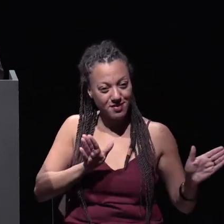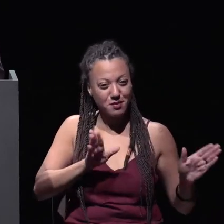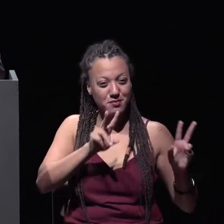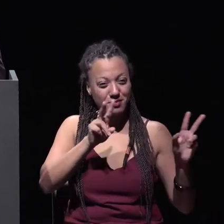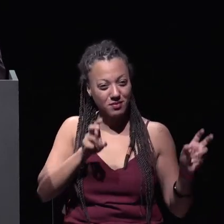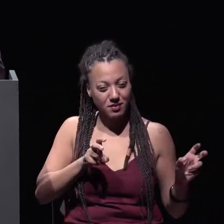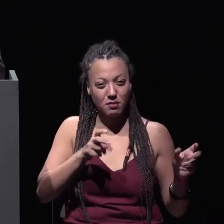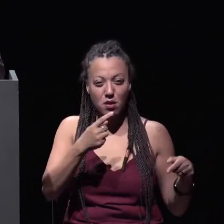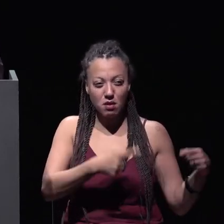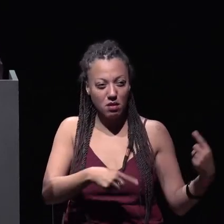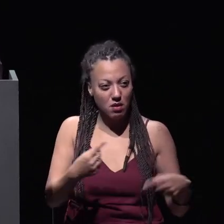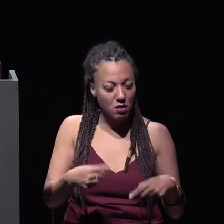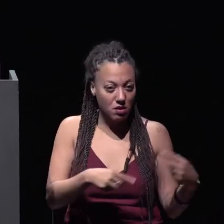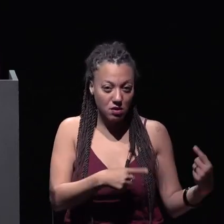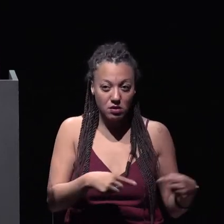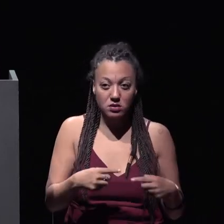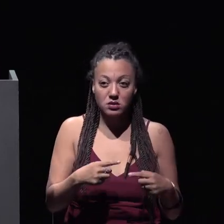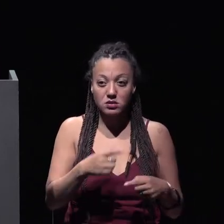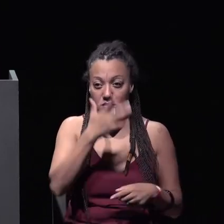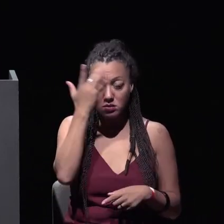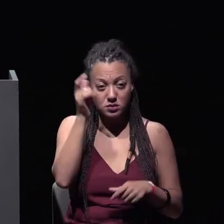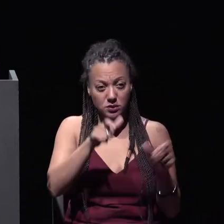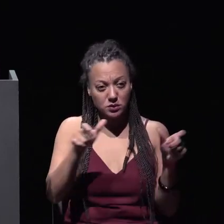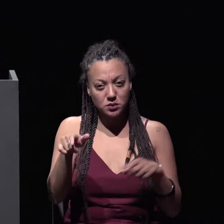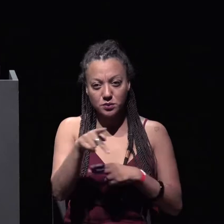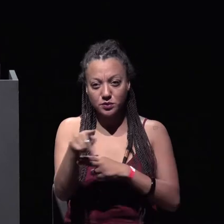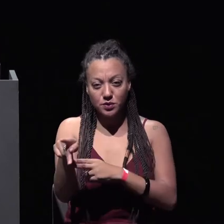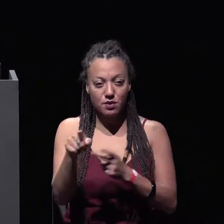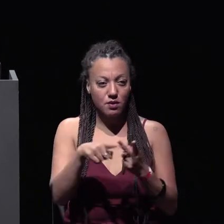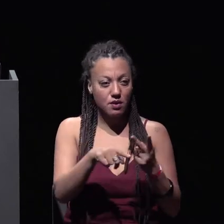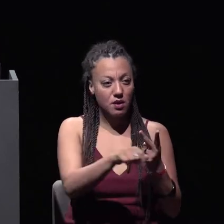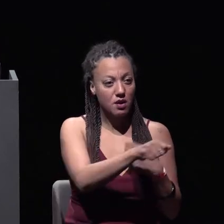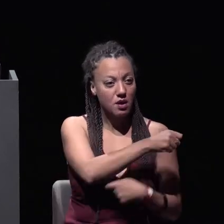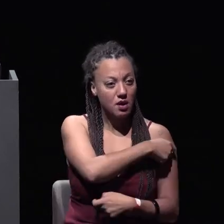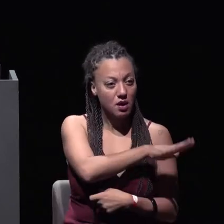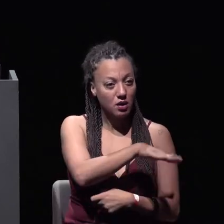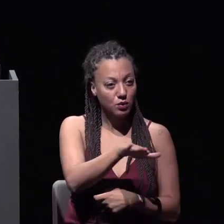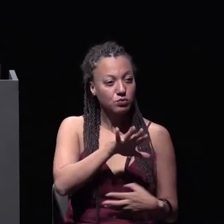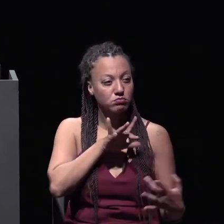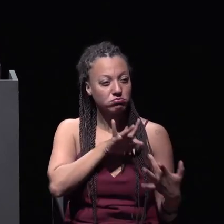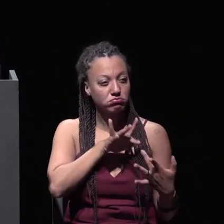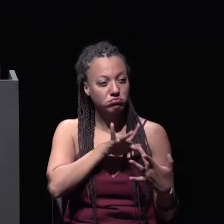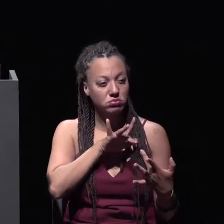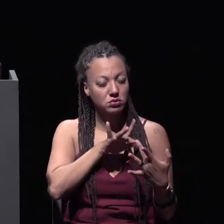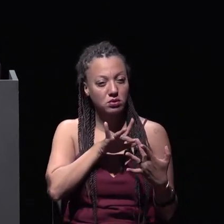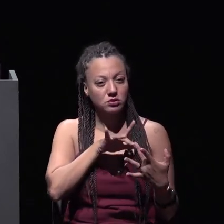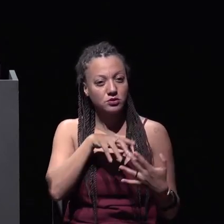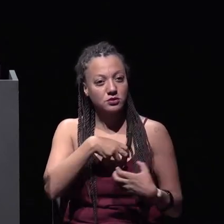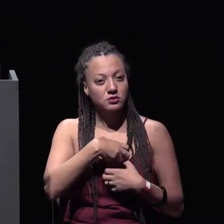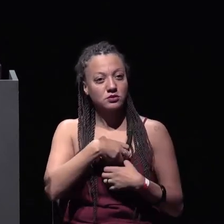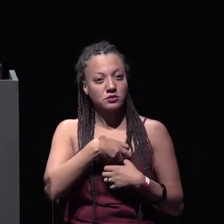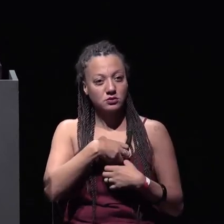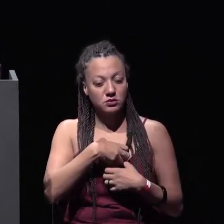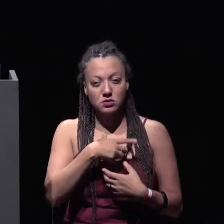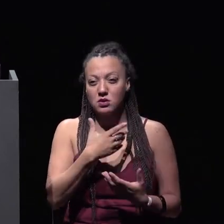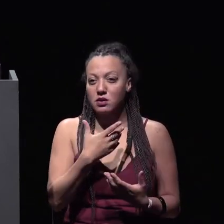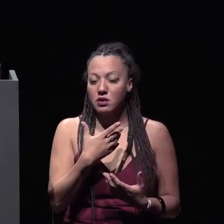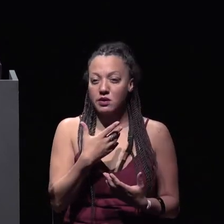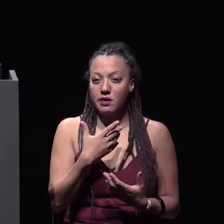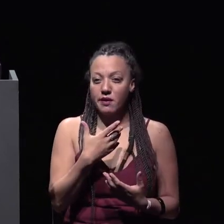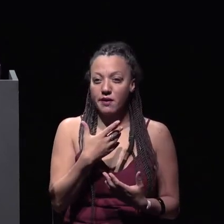abordagem que faz com que as pessoas os professores os alunos que têm contato conosco se a senhora se